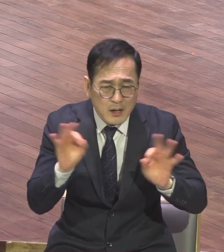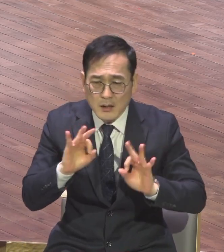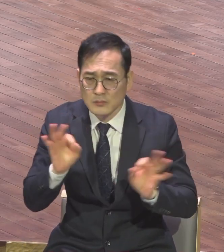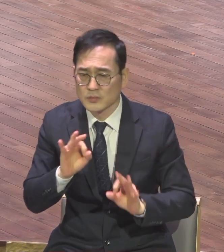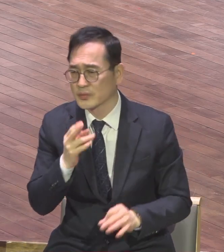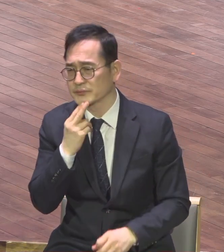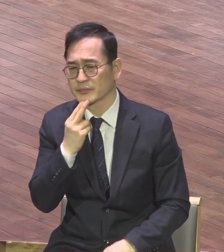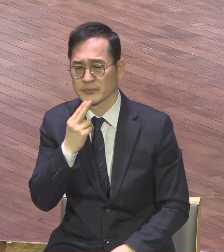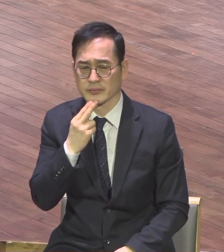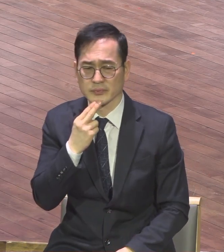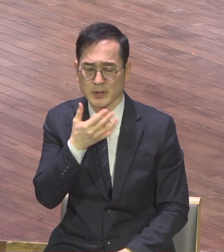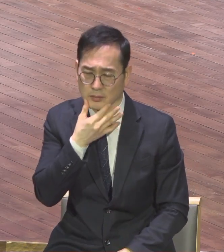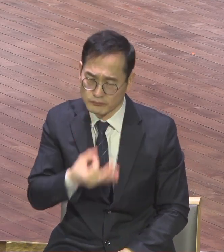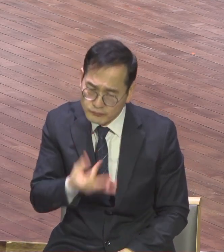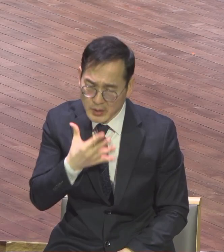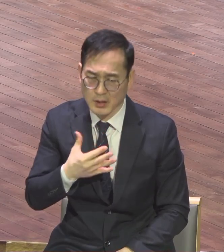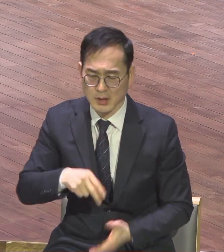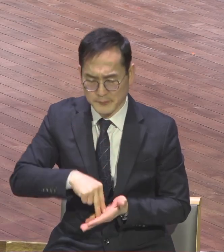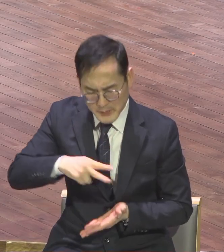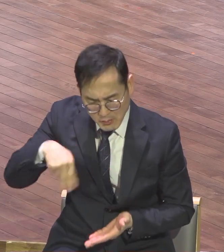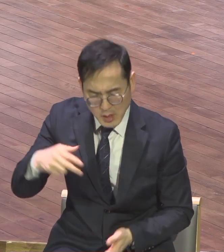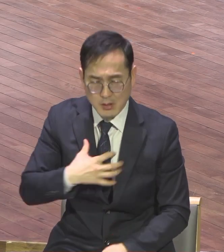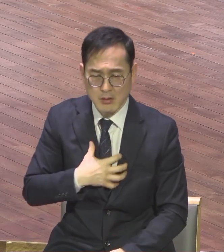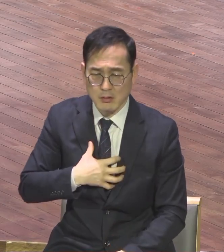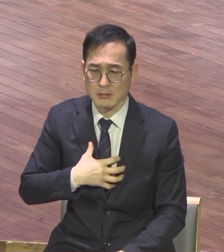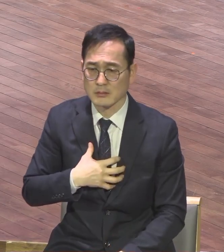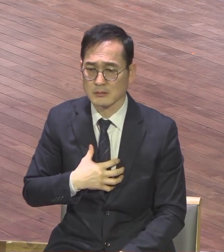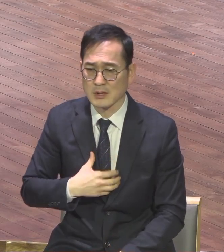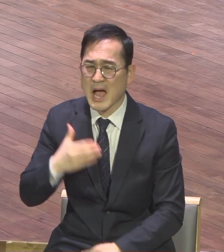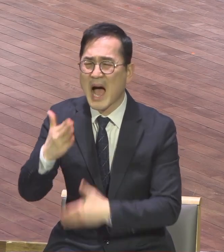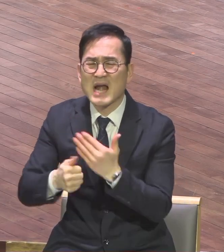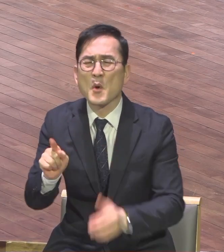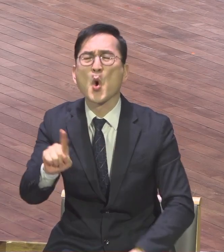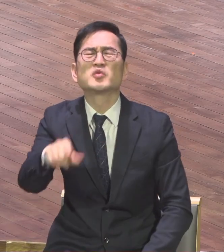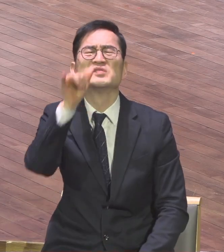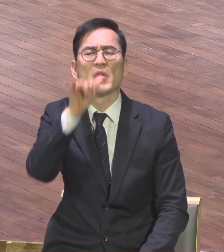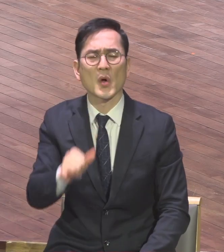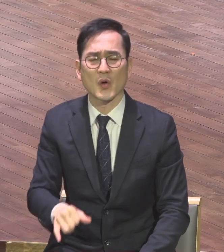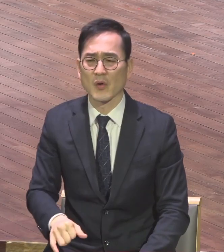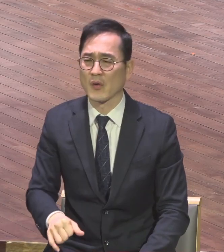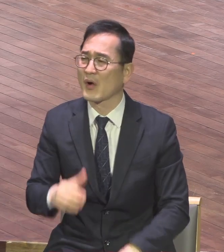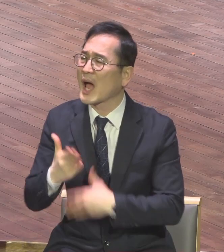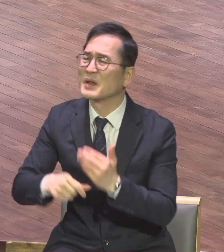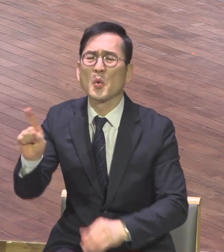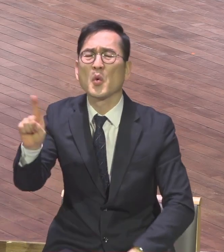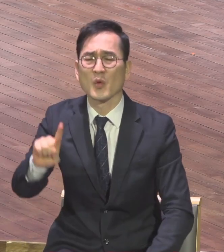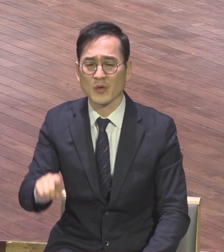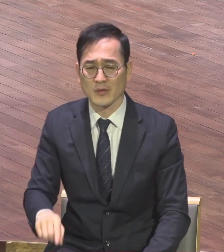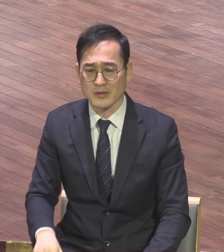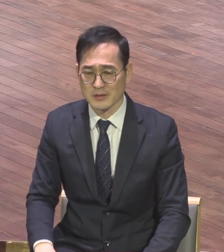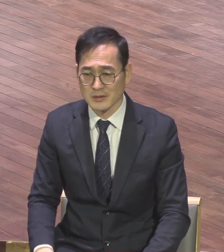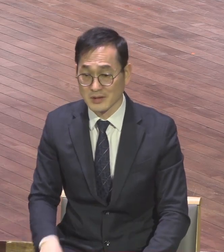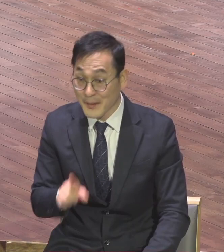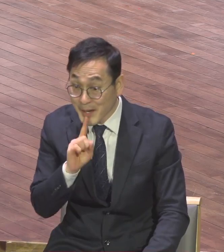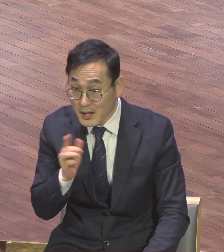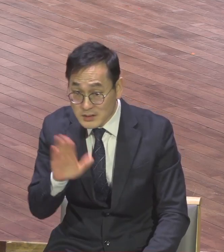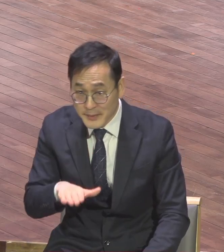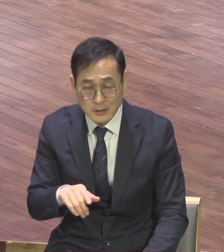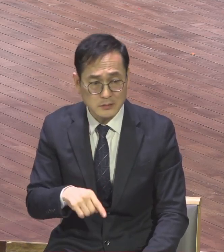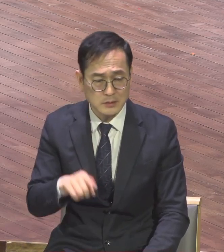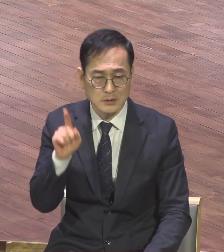있습니다. 눈에 안 보이는 하나님 어떻게 믿냐고 하면서 눈에 안 보이는 상처, 비교의식, 열등감,